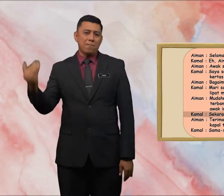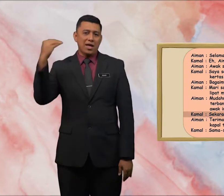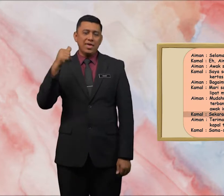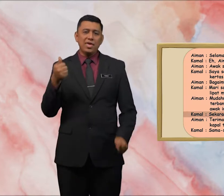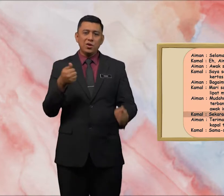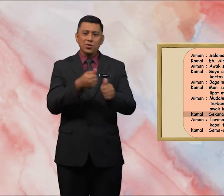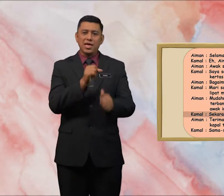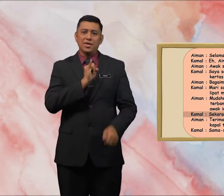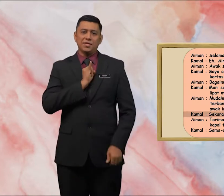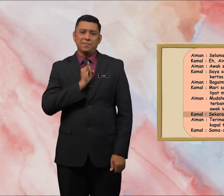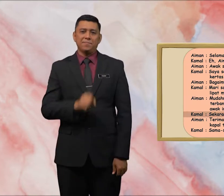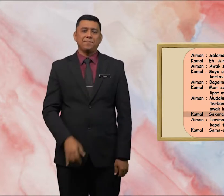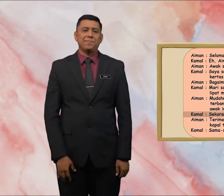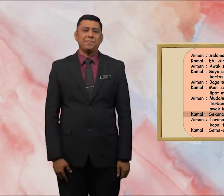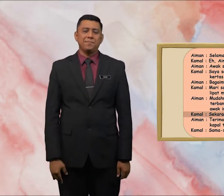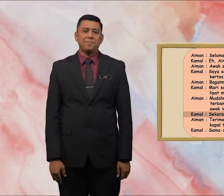Mari ikut saya.